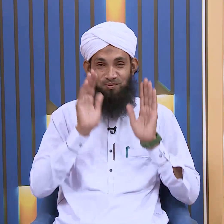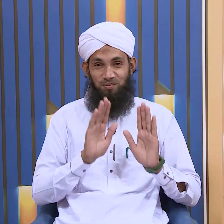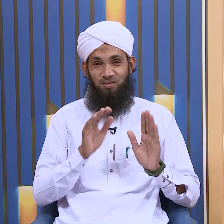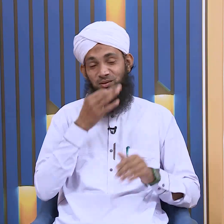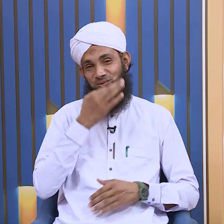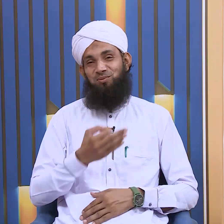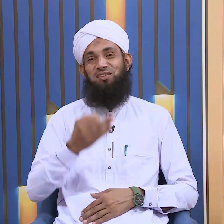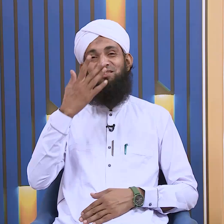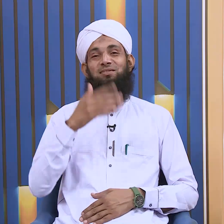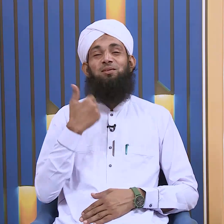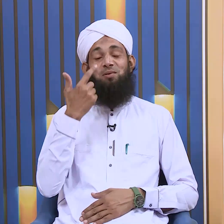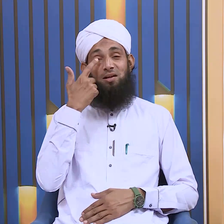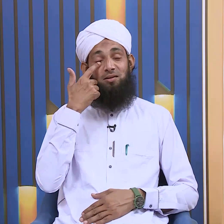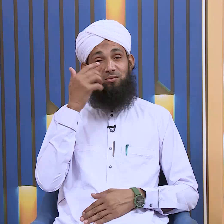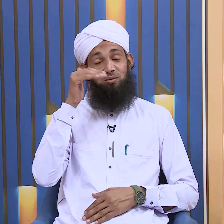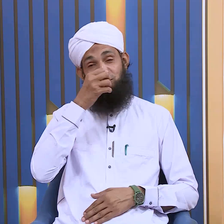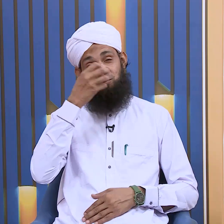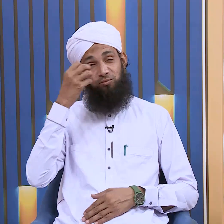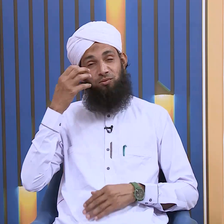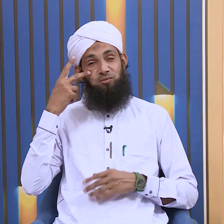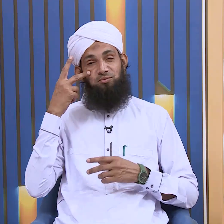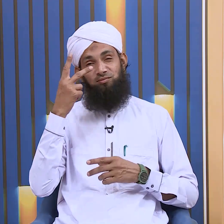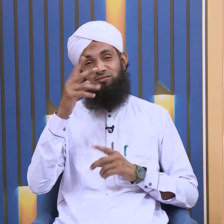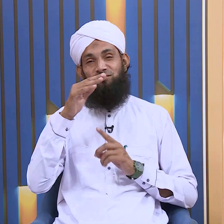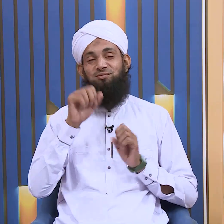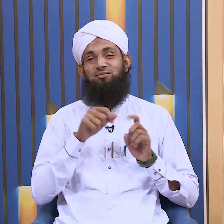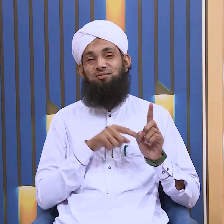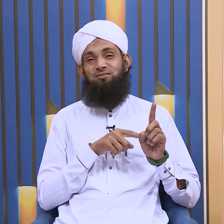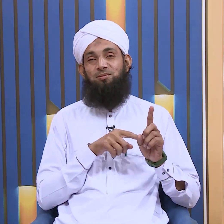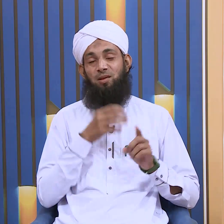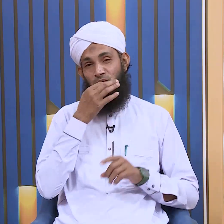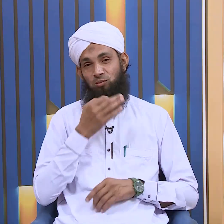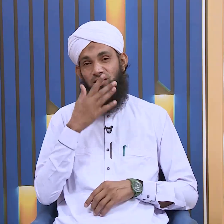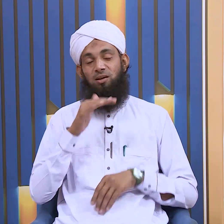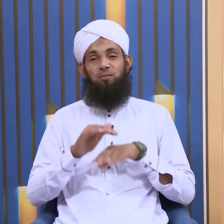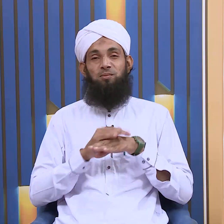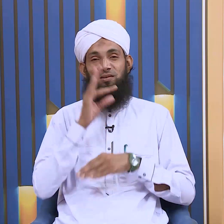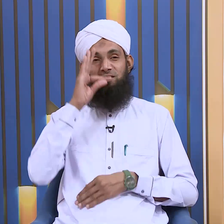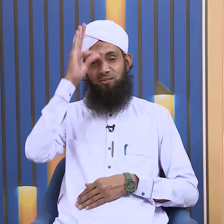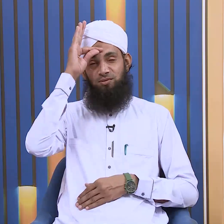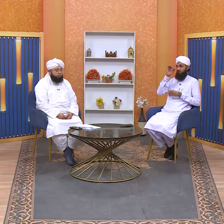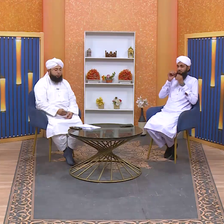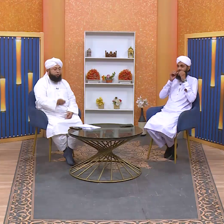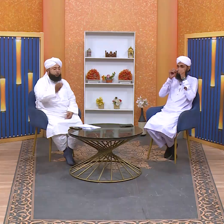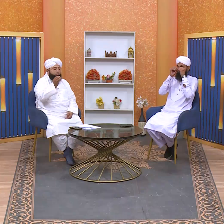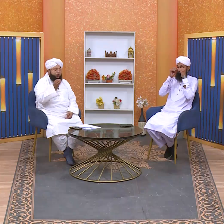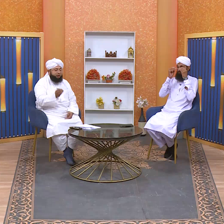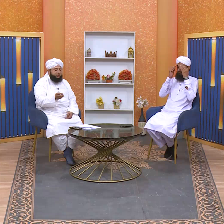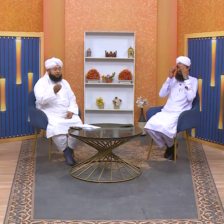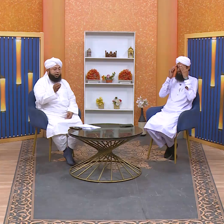اللہ, آنکھوں کی روشنی بھی اس سے تیز ہو جاتی ہے. سبحان اللہ. ہمارے پیارے آقا صلی اللہ علیہ وسلم دونوں مقدس آنکھوں